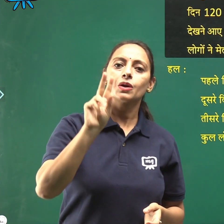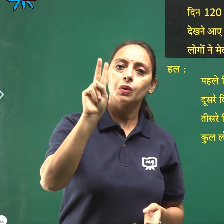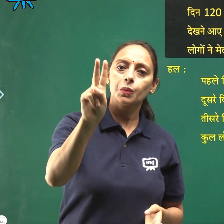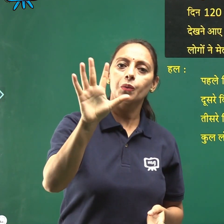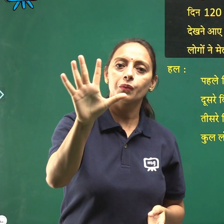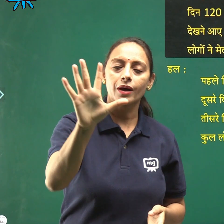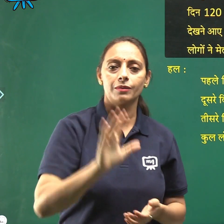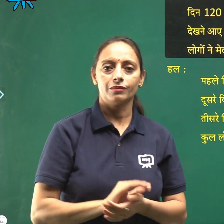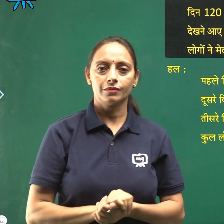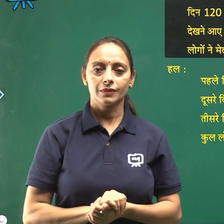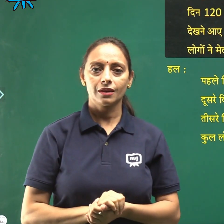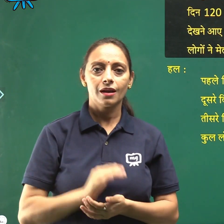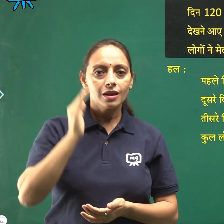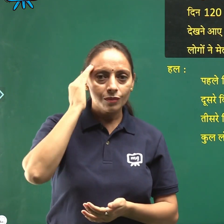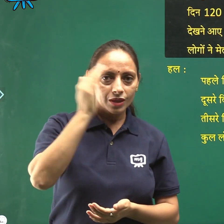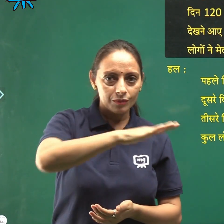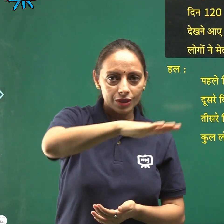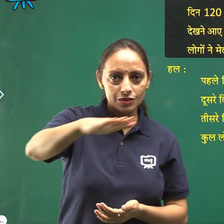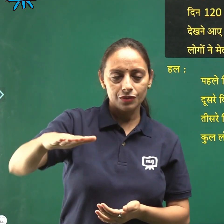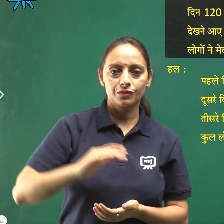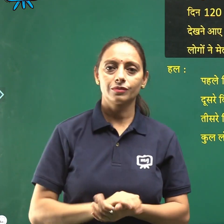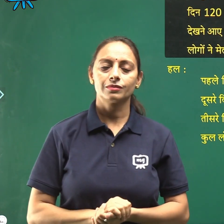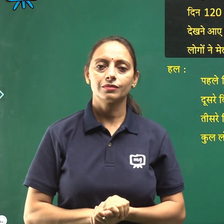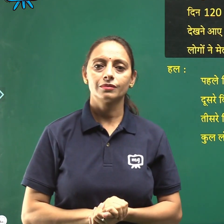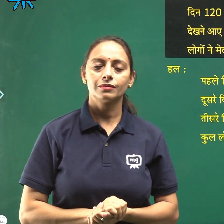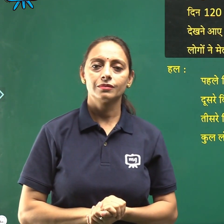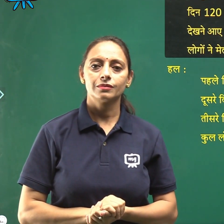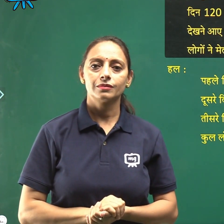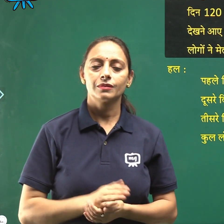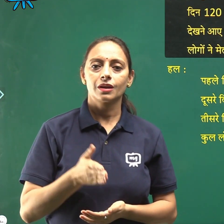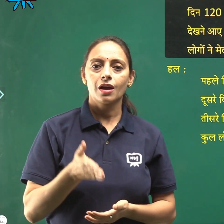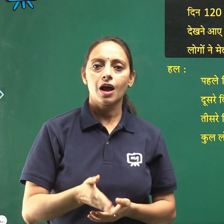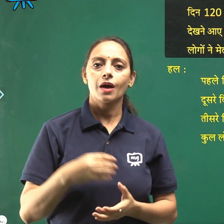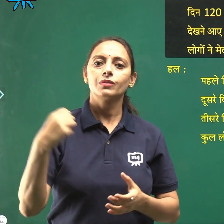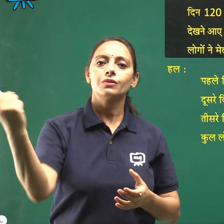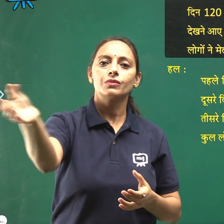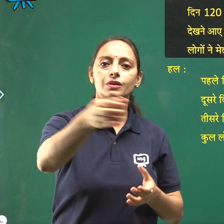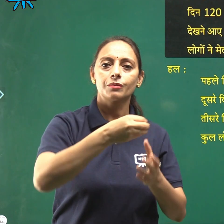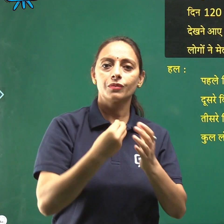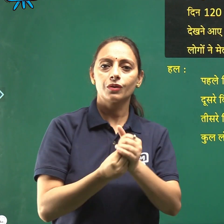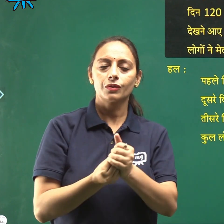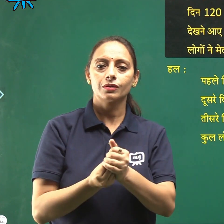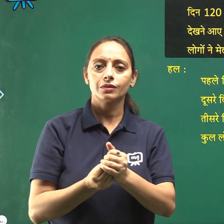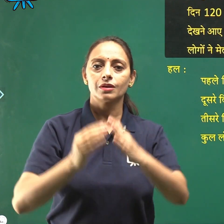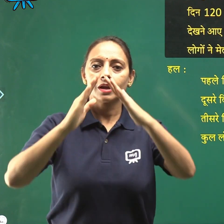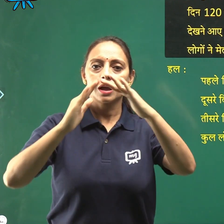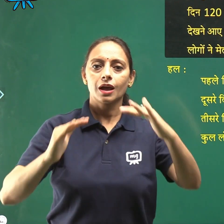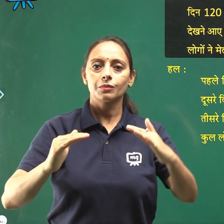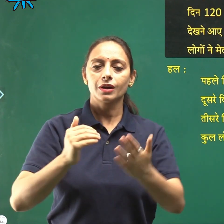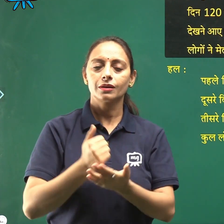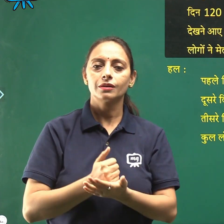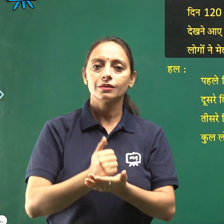425। समझ में आया बच्चों? अब तुम सबको घर